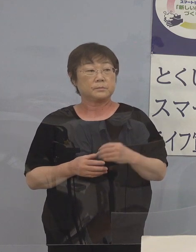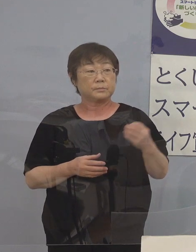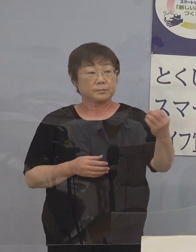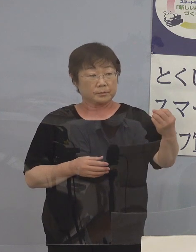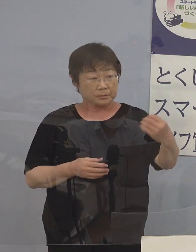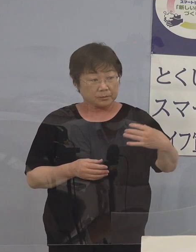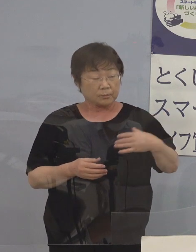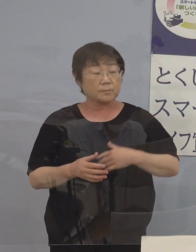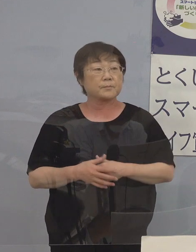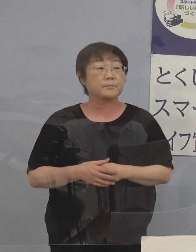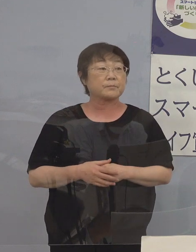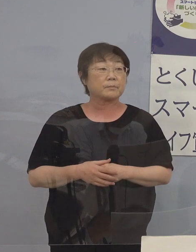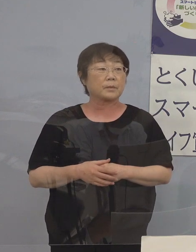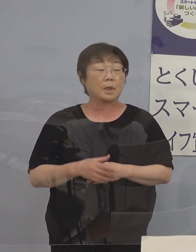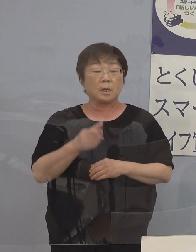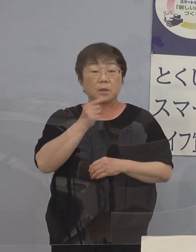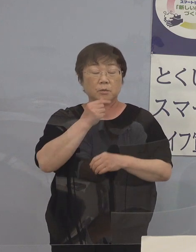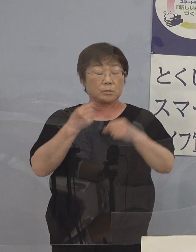島大学病院